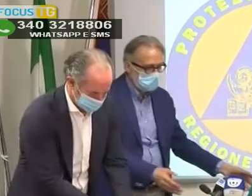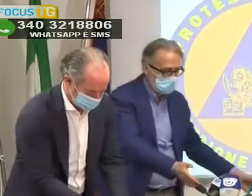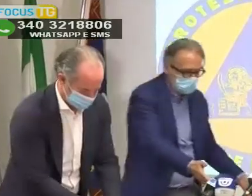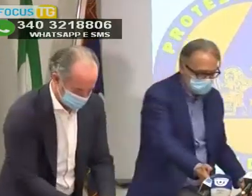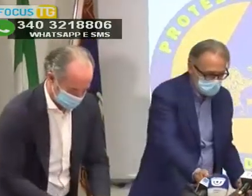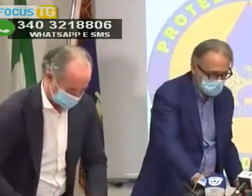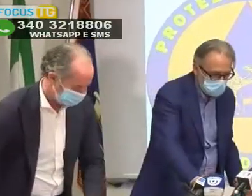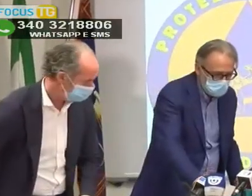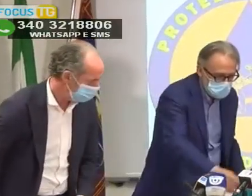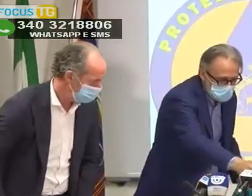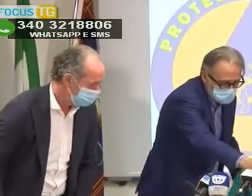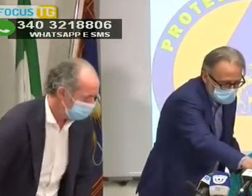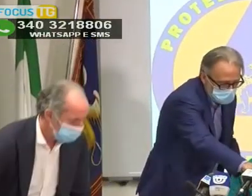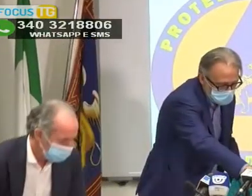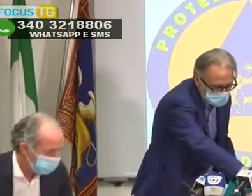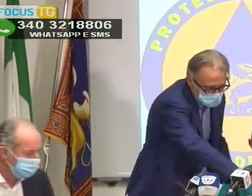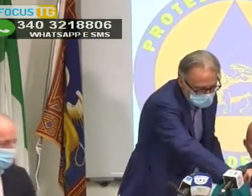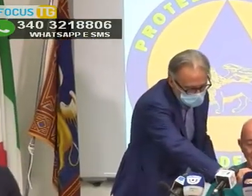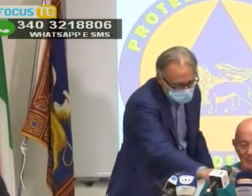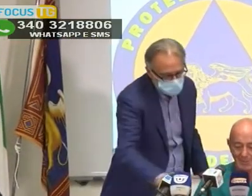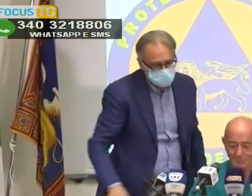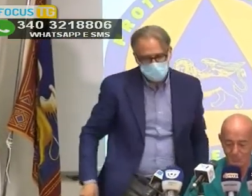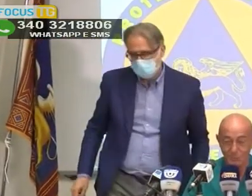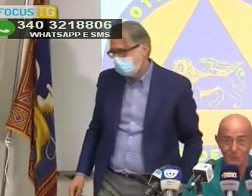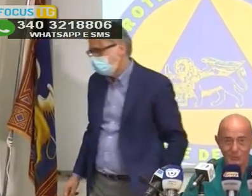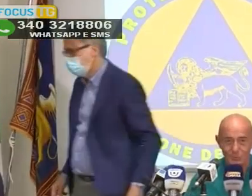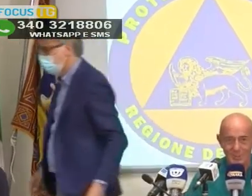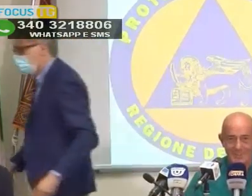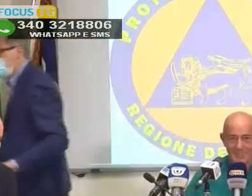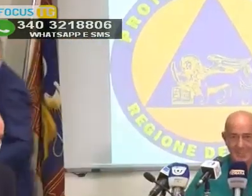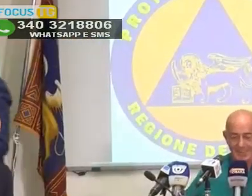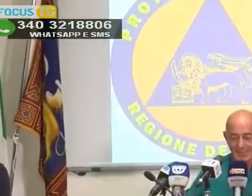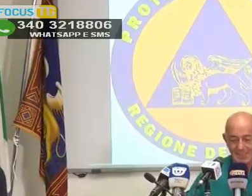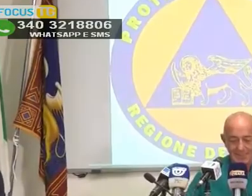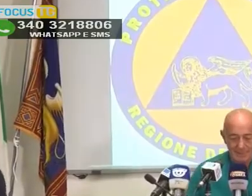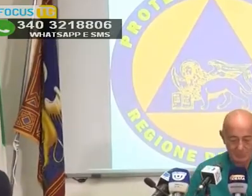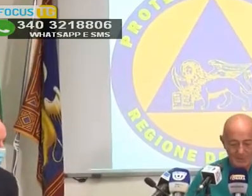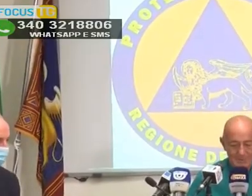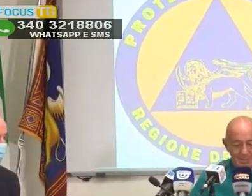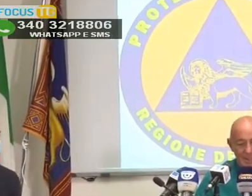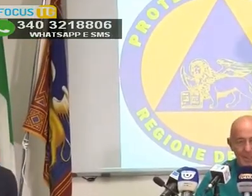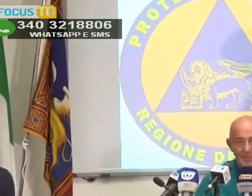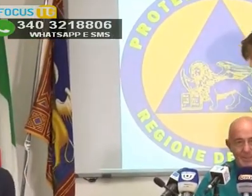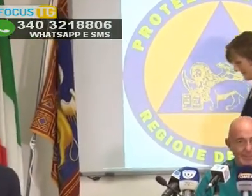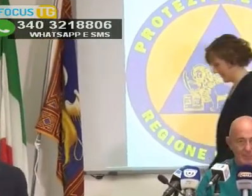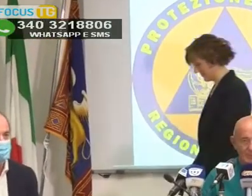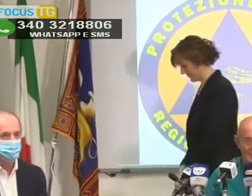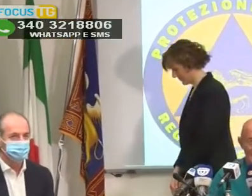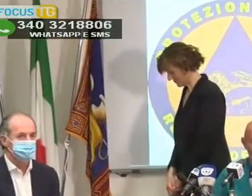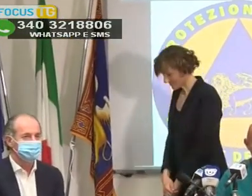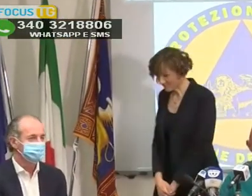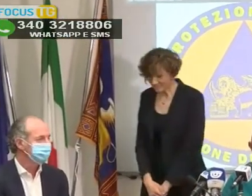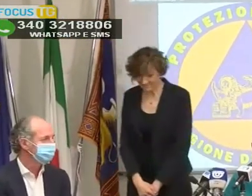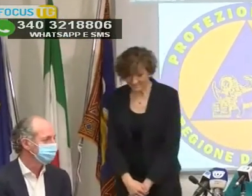mettere, ecco qua. Perfetto. Sei molto vicino. Eccomi qua, buongiorno a tutti. Allora, il test è un